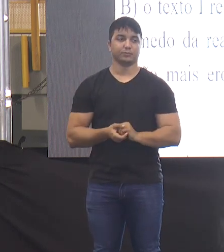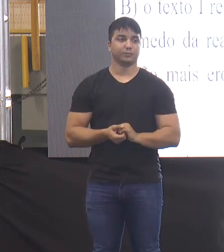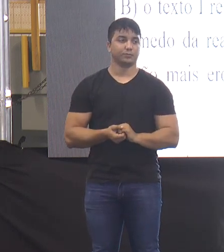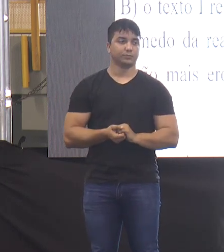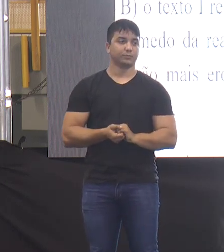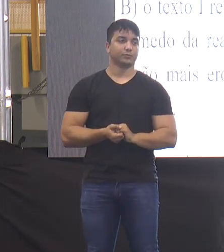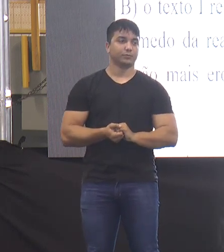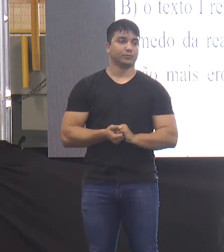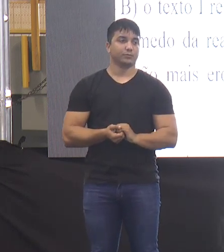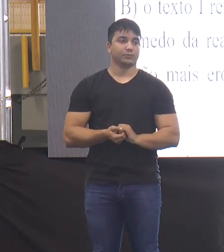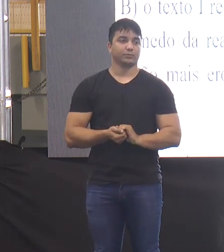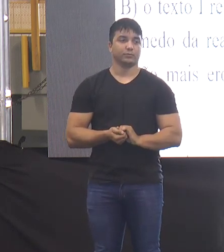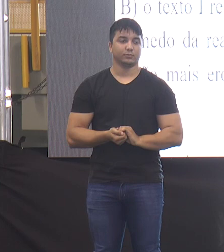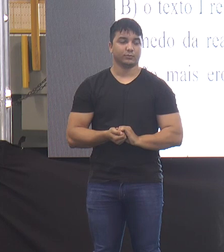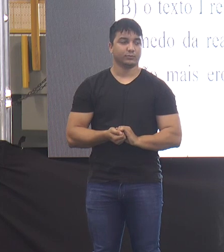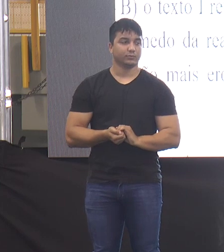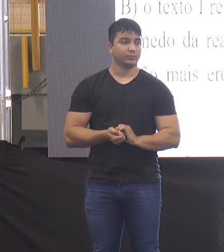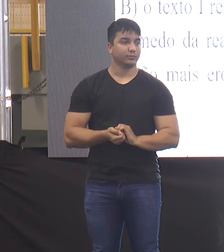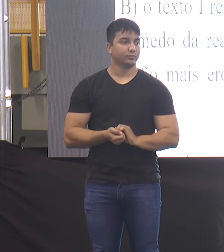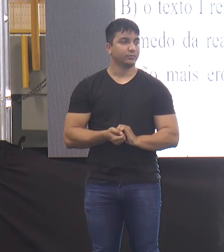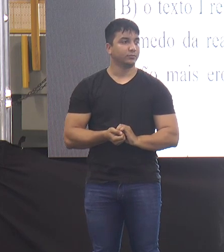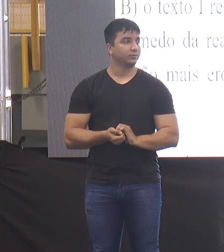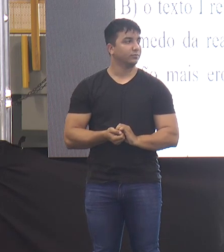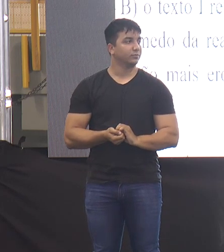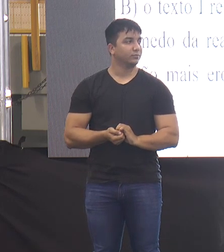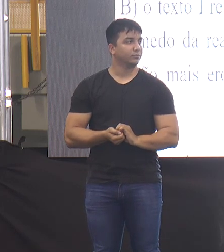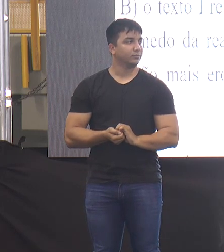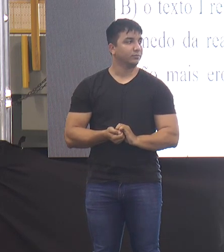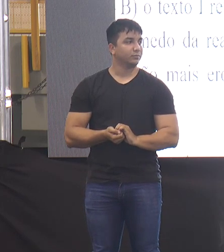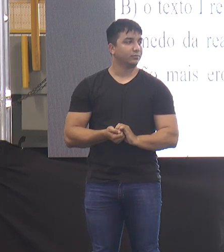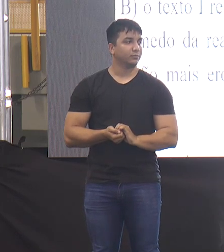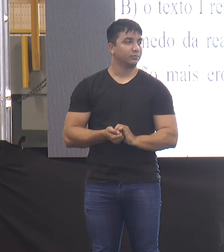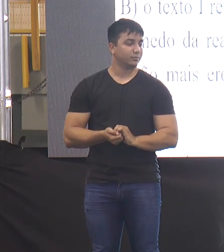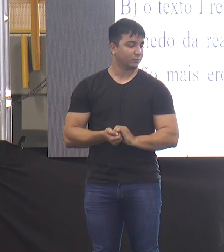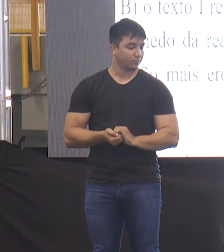cada momento da poesia romântica. Vamos ver aqui a pergunta.